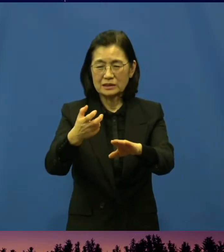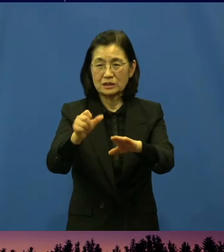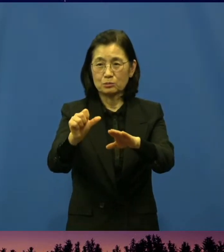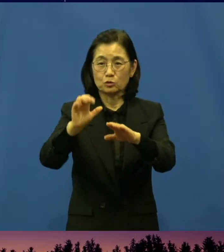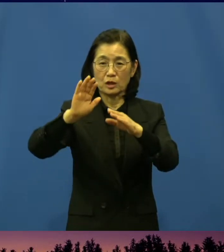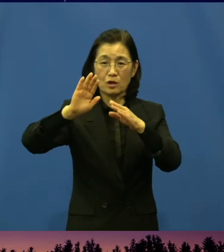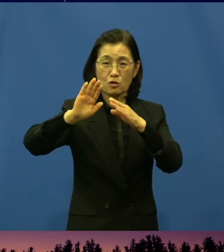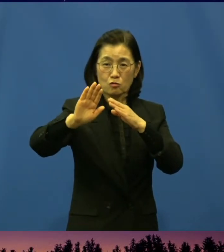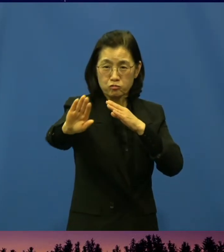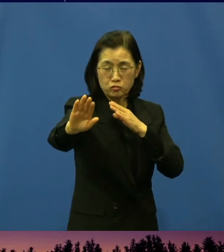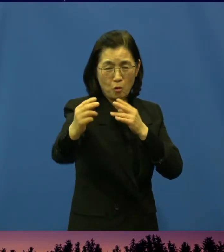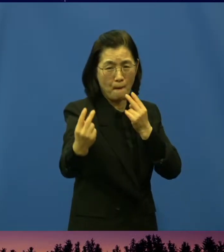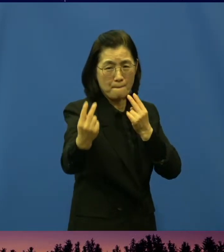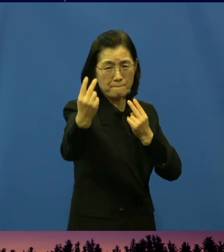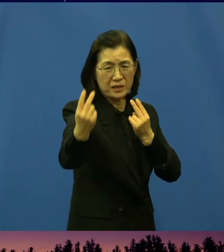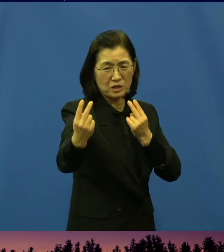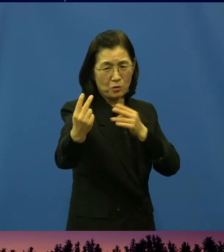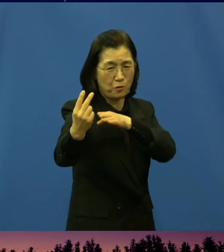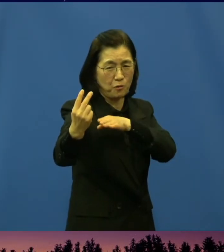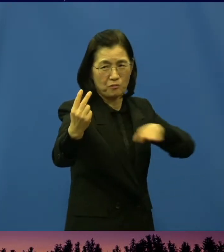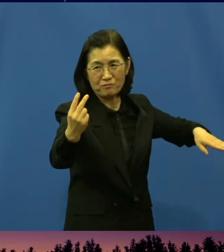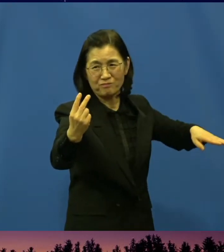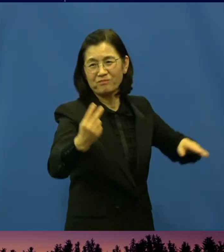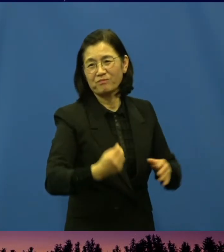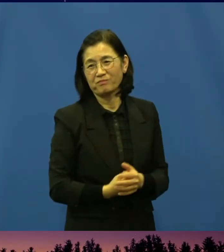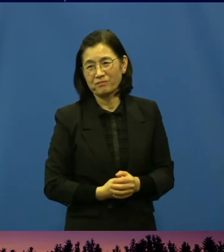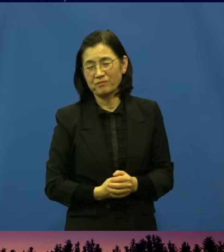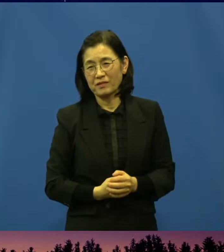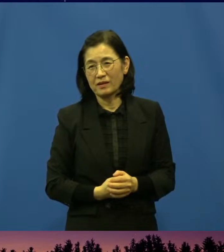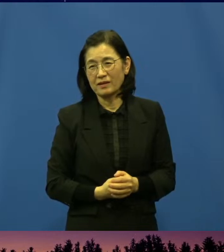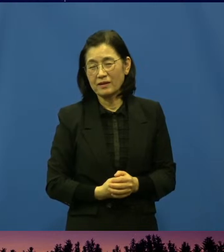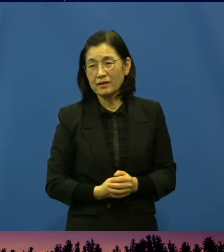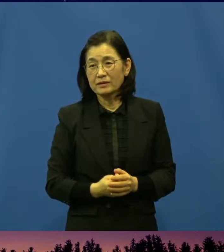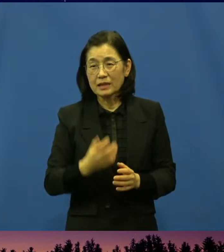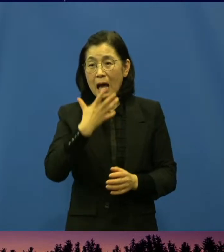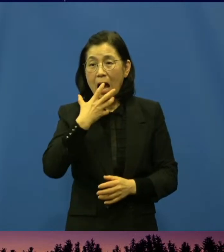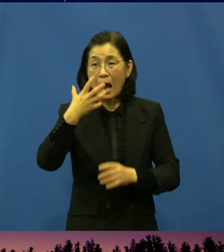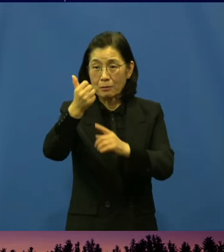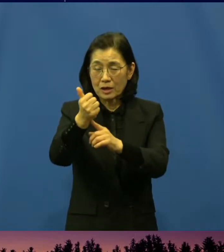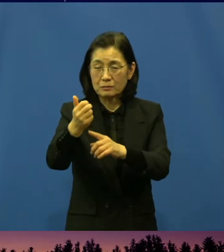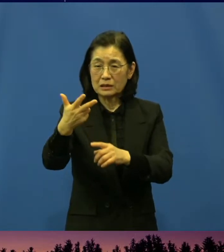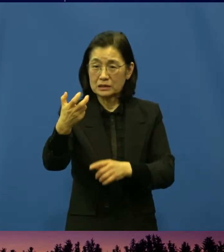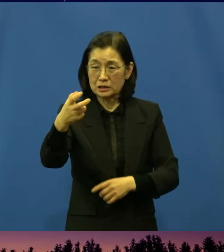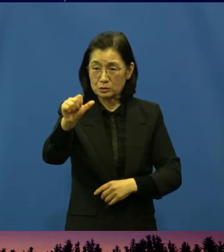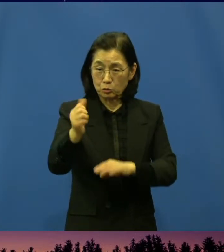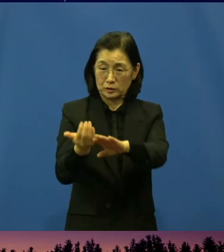그래서 이분은 75세 이전에 어떻게 살았는가는 언급이 없어요.